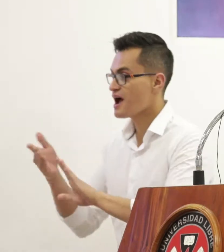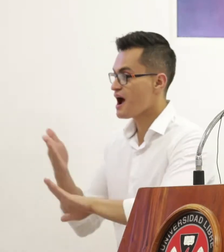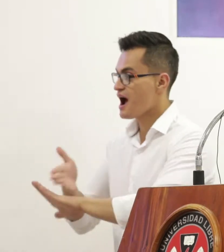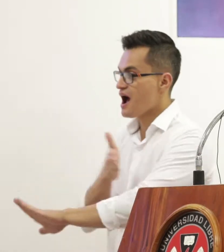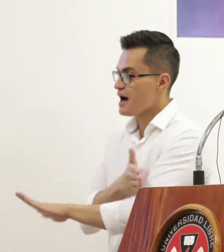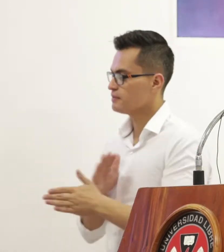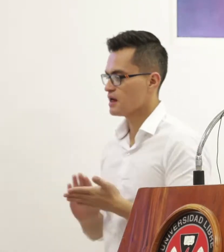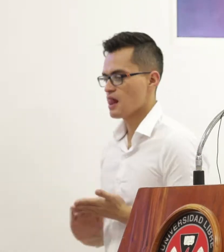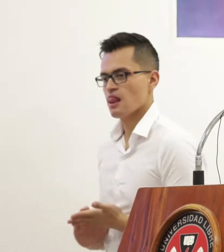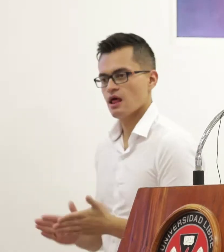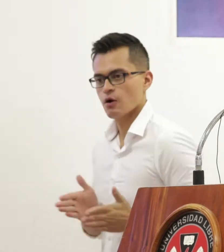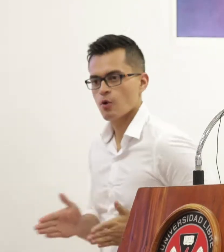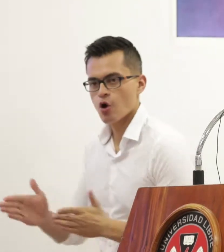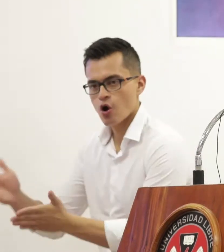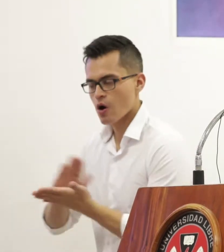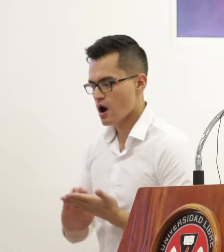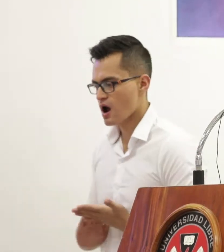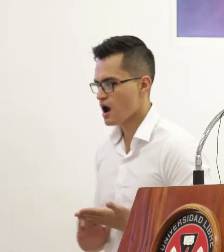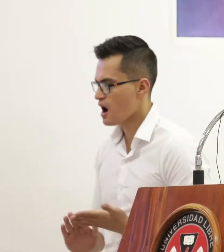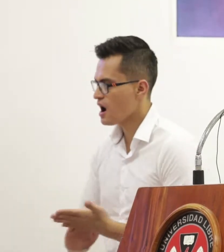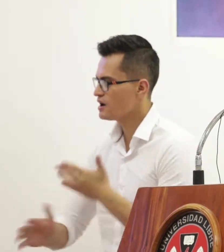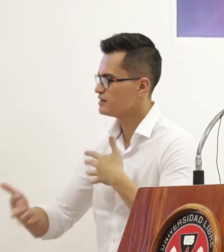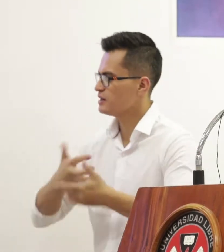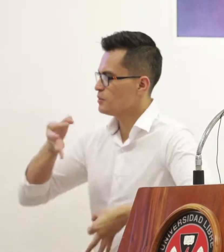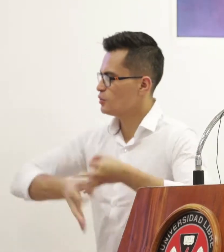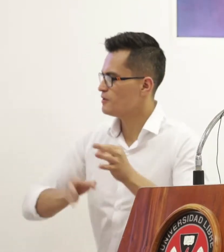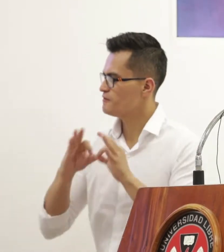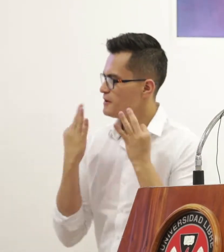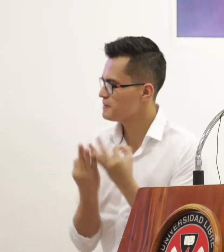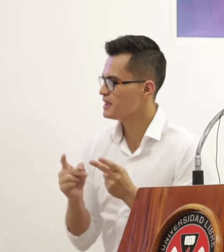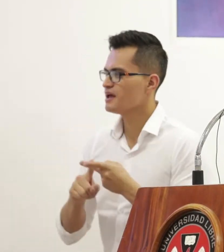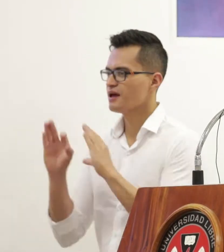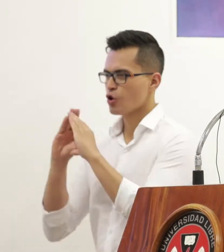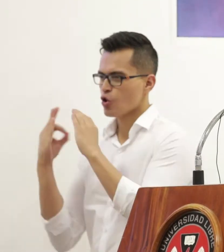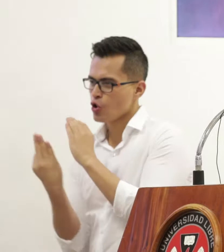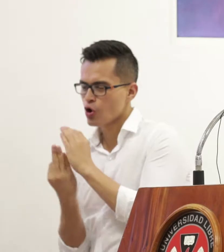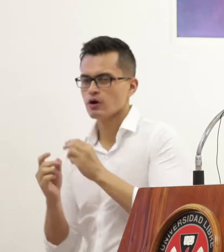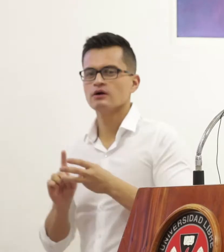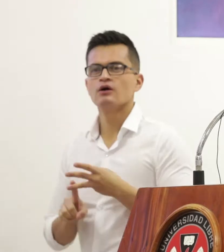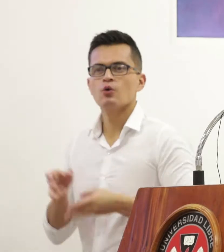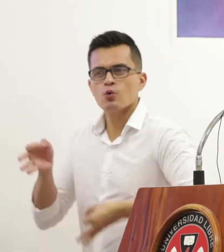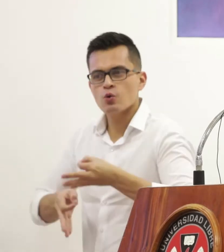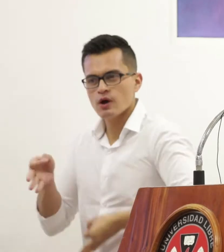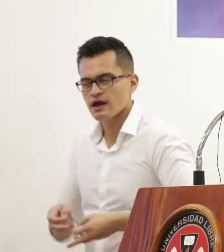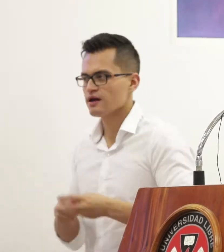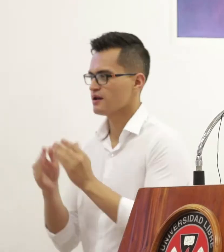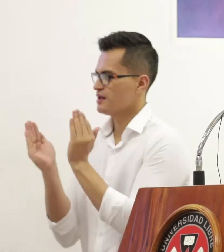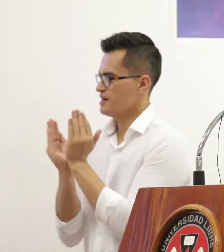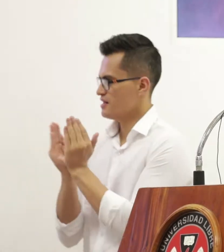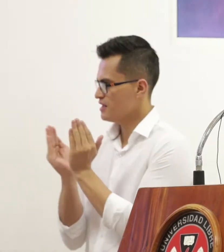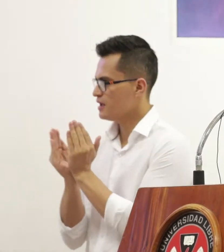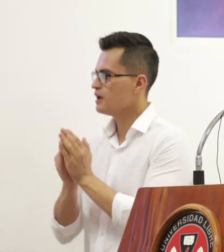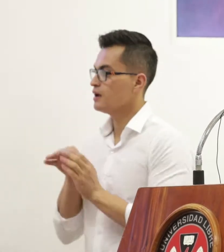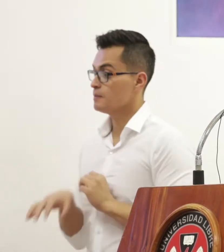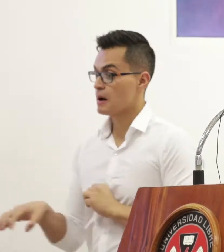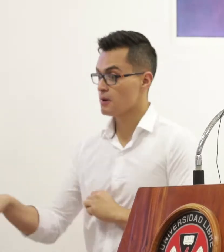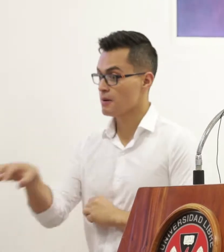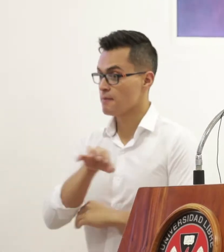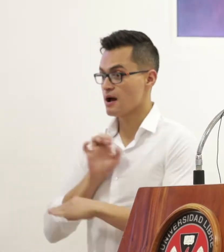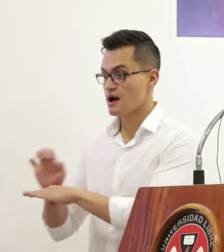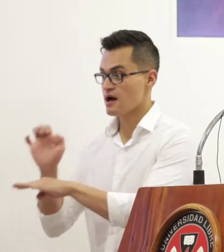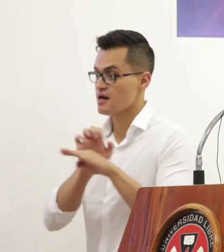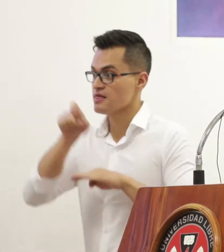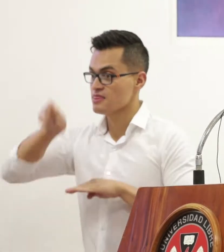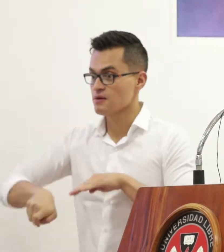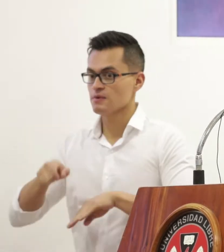donde el sistema de justicia de familia, los defensores, los comisarios, los jueces, bienestar familiar estén fortalecidos para